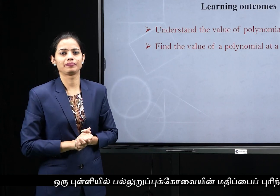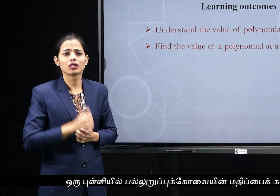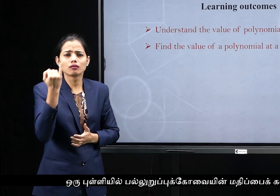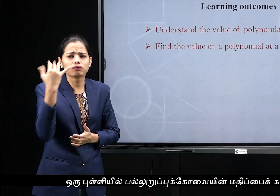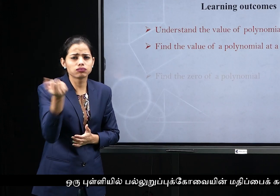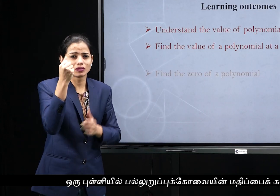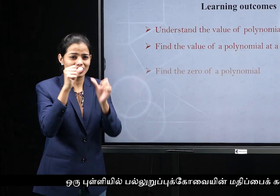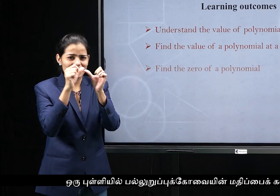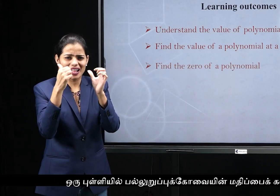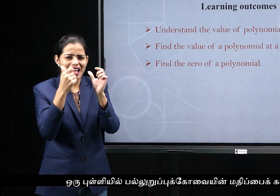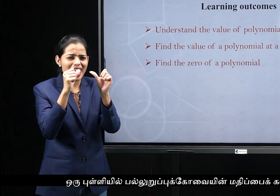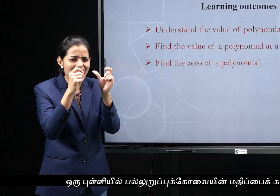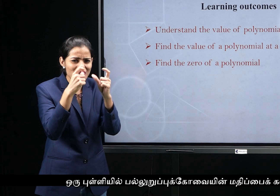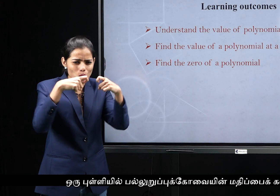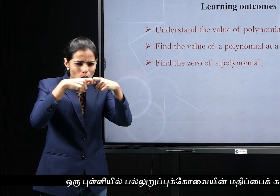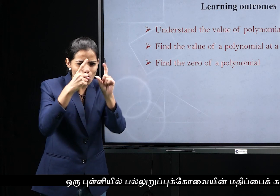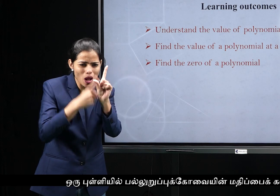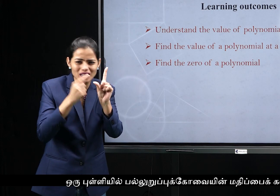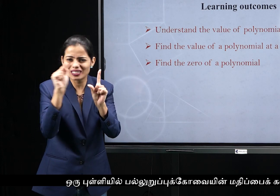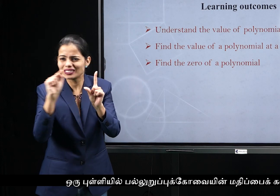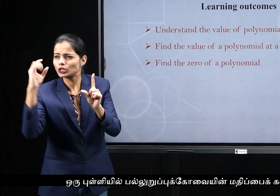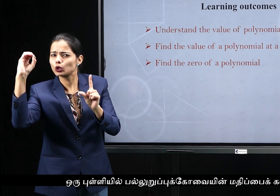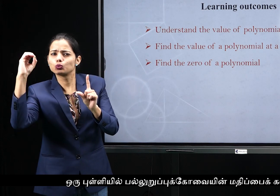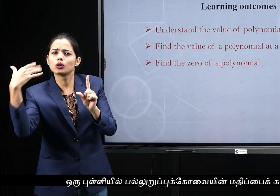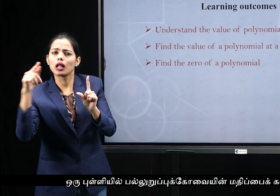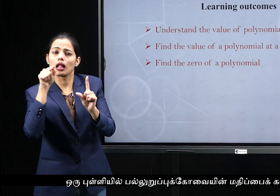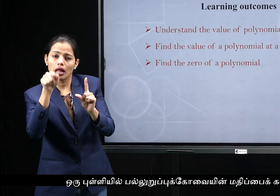ஒரு புள்ளியில் பல்லுறுப்புக்கோவையின் மதிப்பை கண்டறிவீர்கள்.